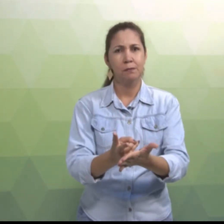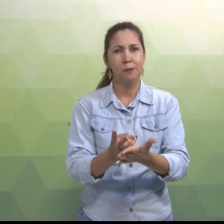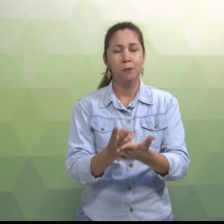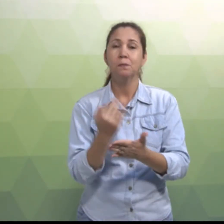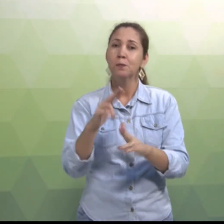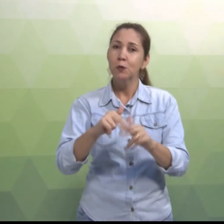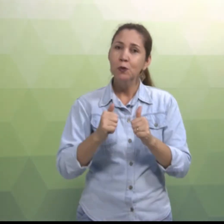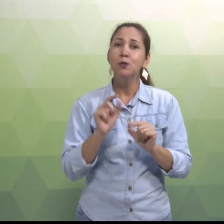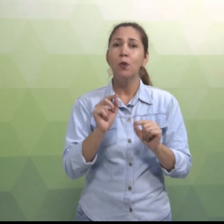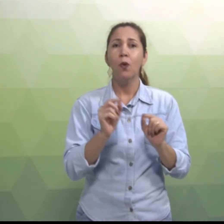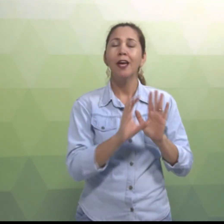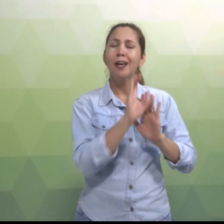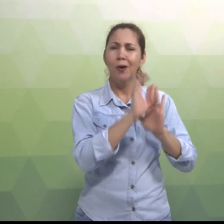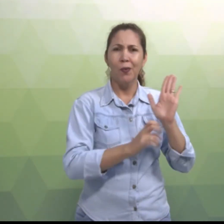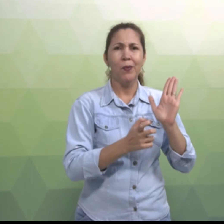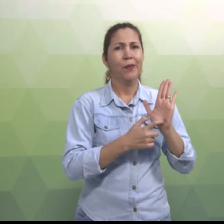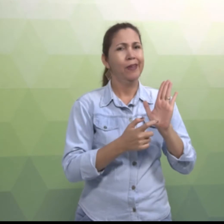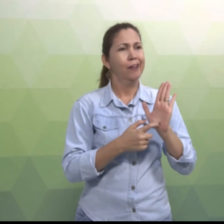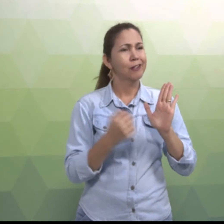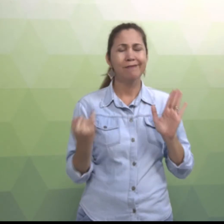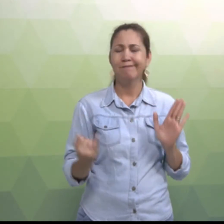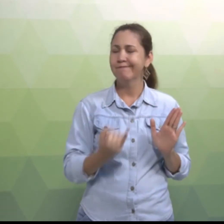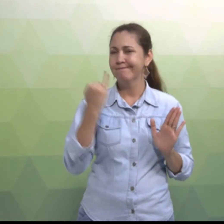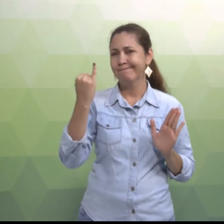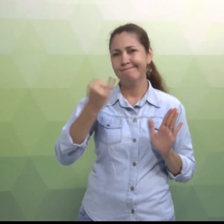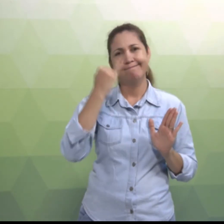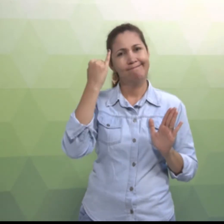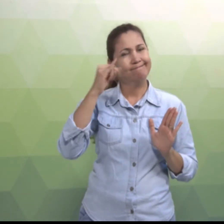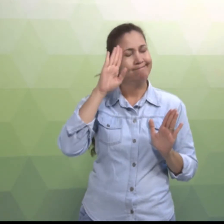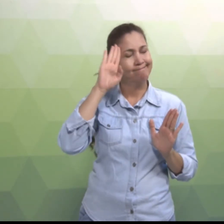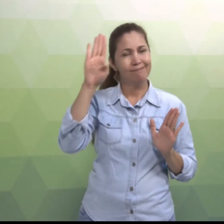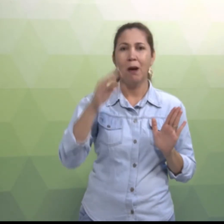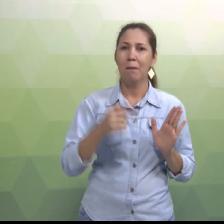sempre. Então, o currículo é de extrema relevância.